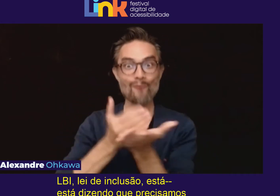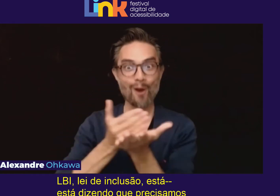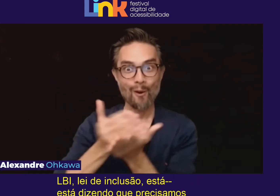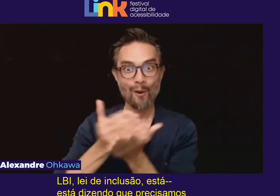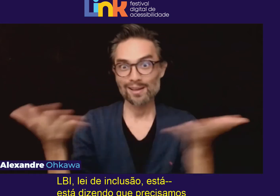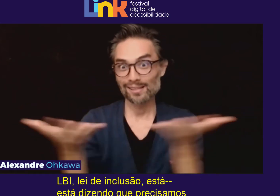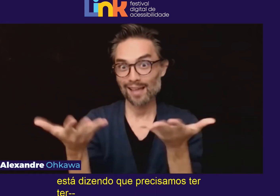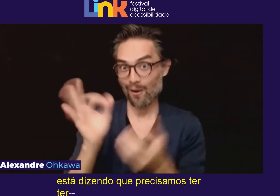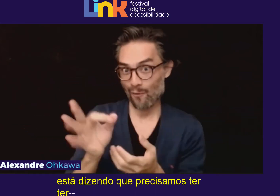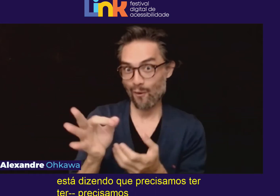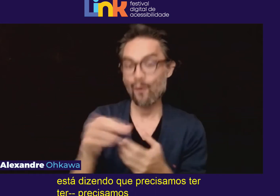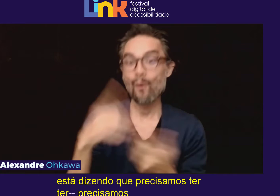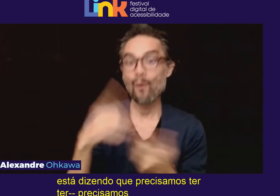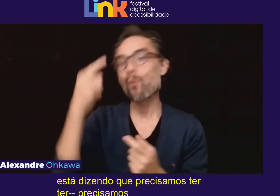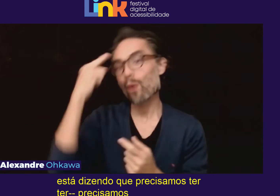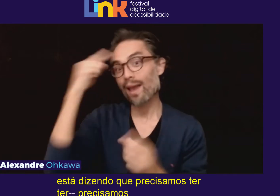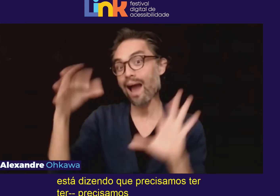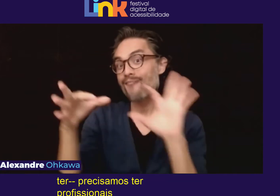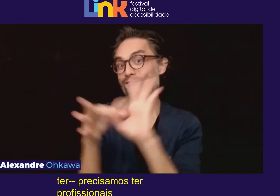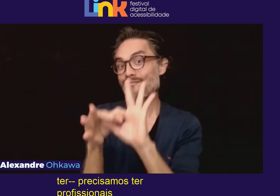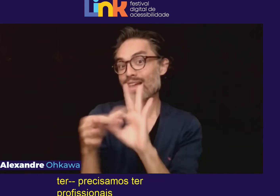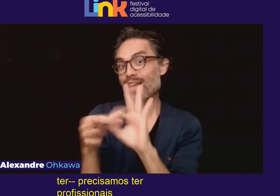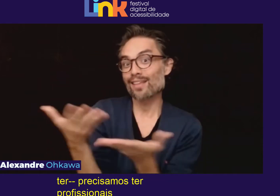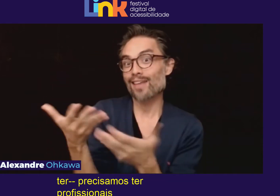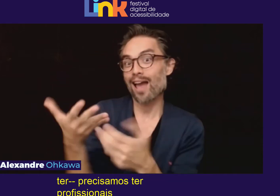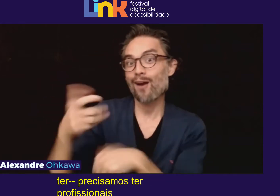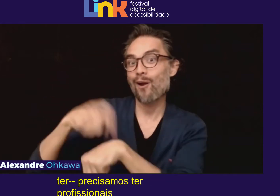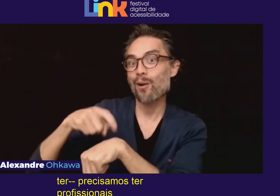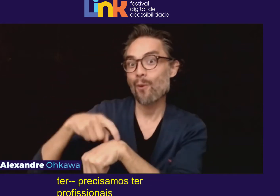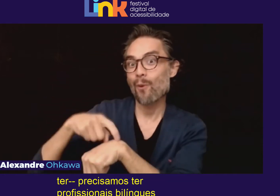profissionais bilíngues na área da educação. Então, a FENEIS